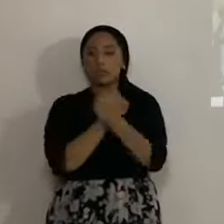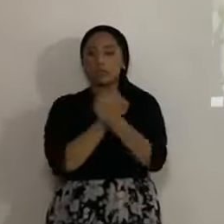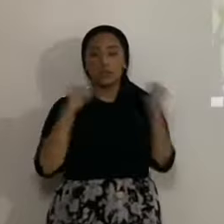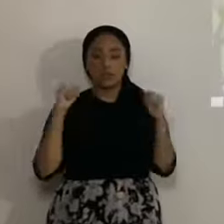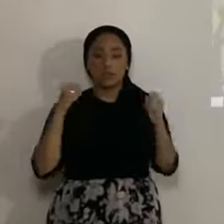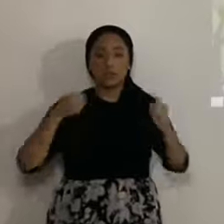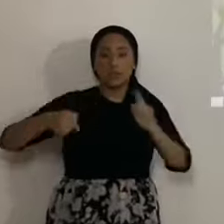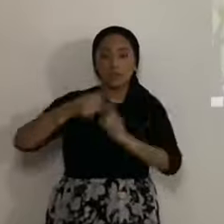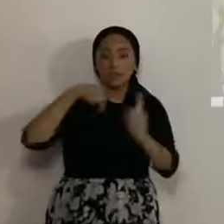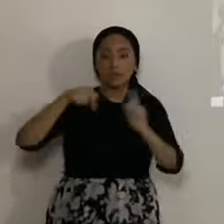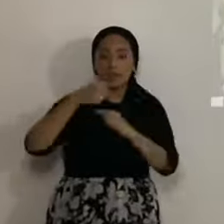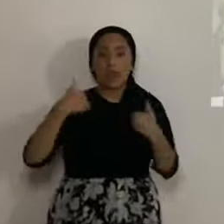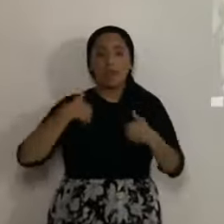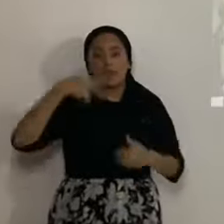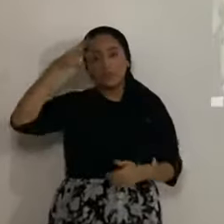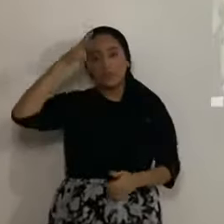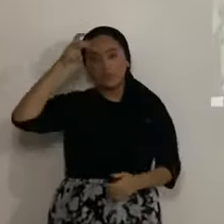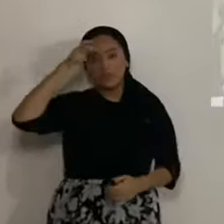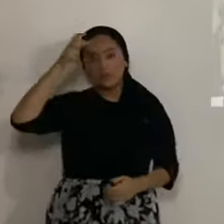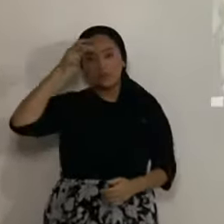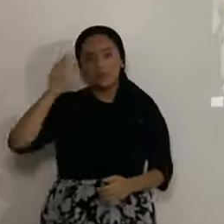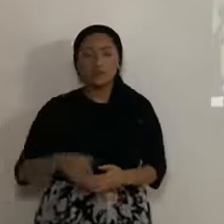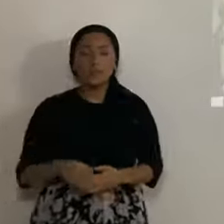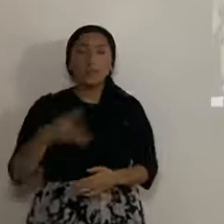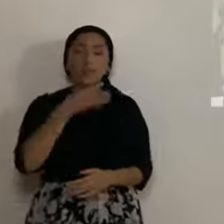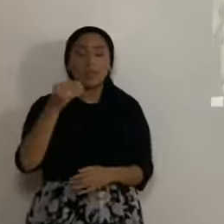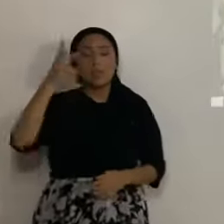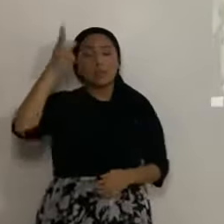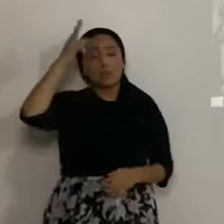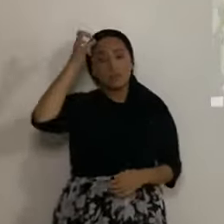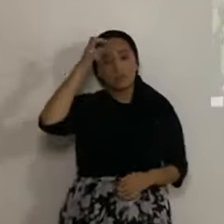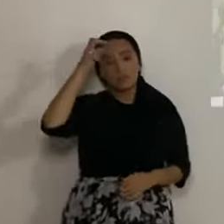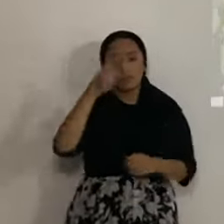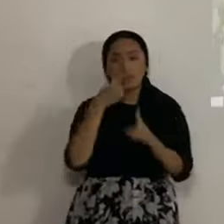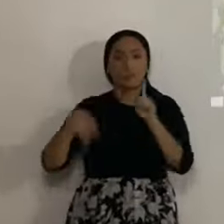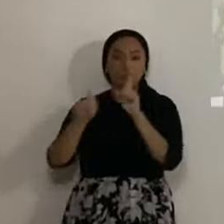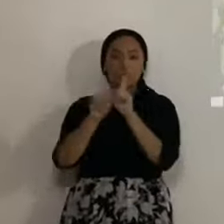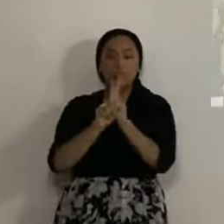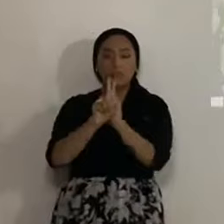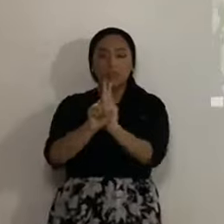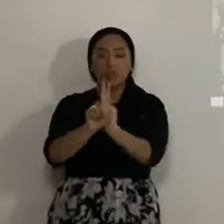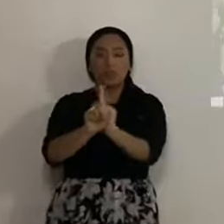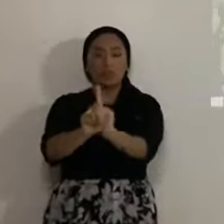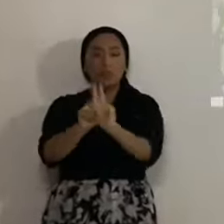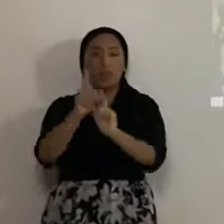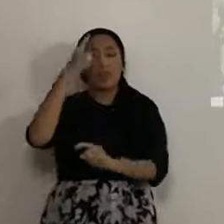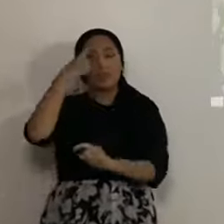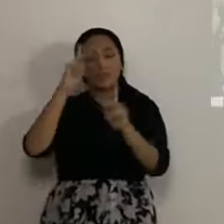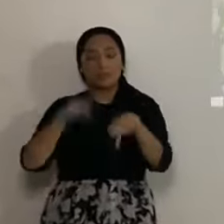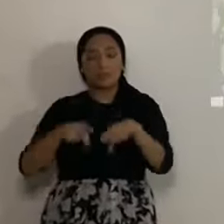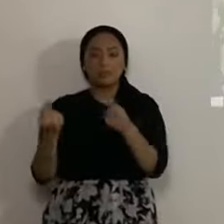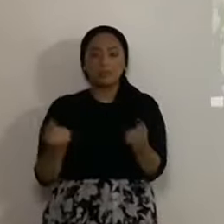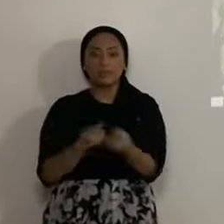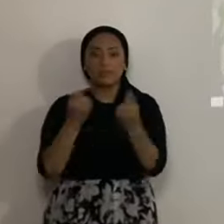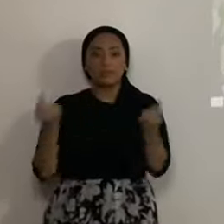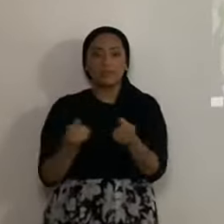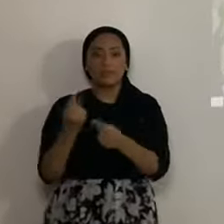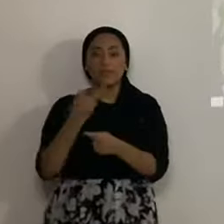a su alrededor hay demonios y los demonios van por delante abriéndole paso para que haga sus fechorías